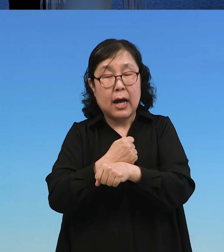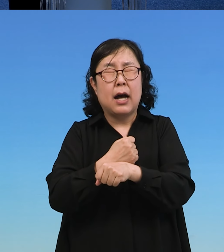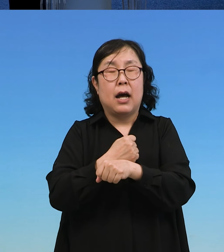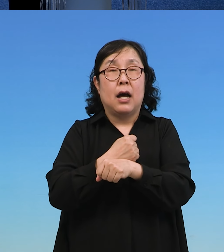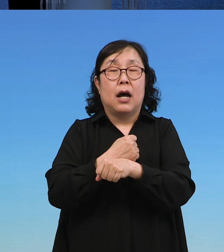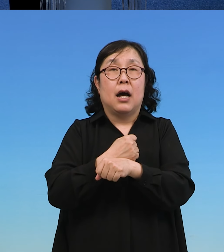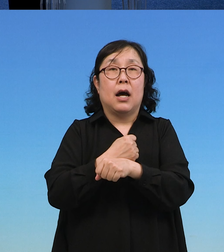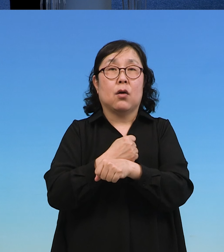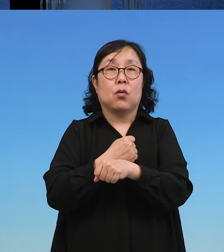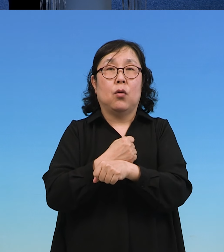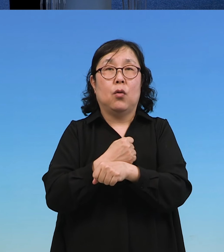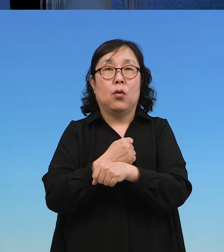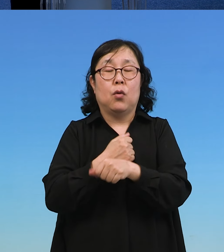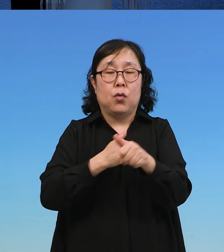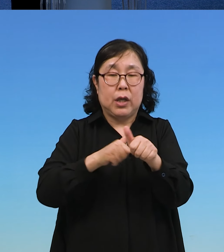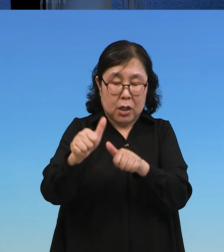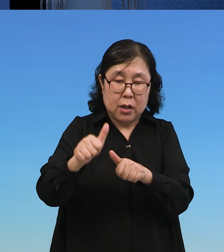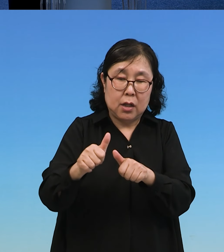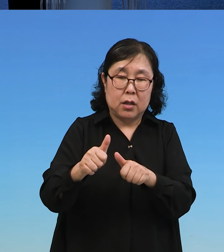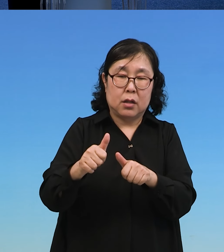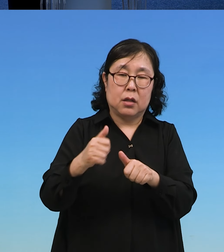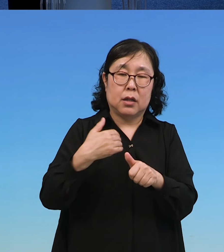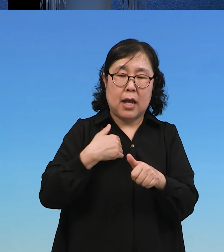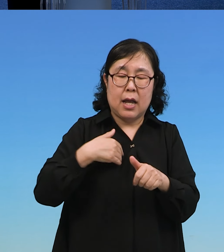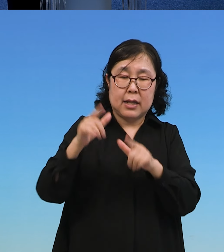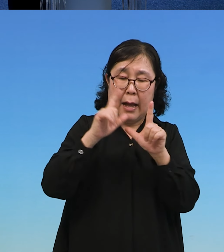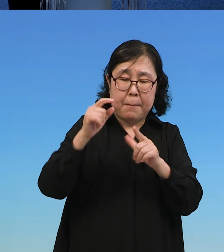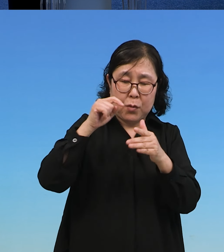실망스러운 교회와 목회자 모습들 때문에